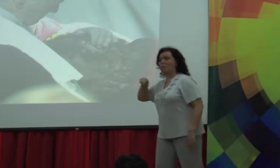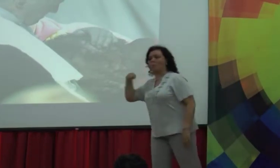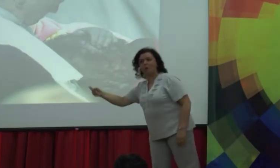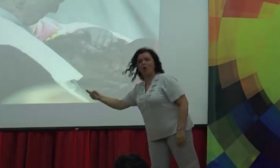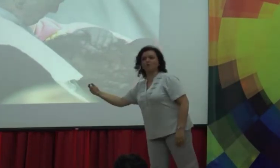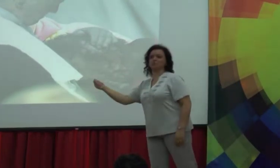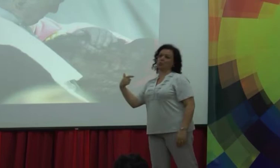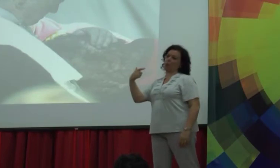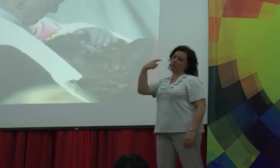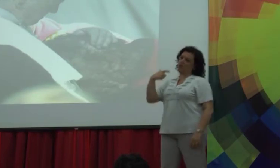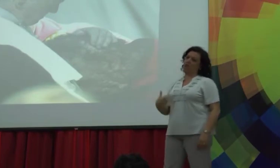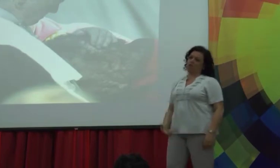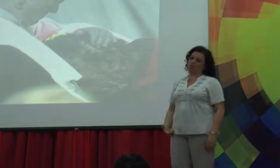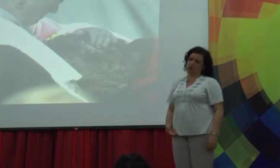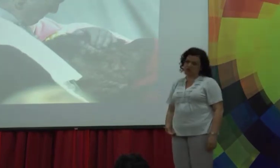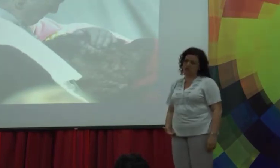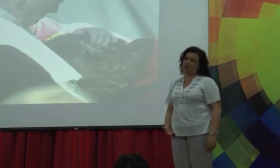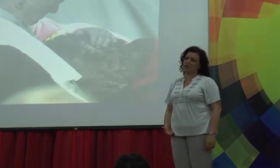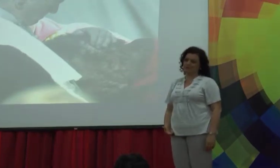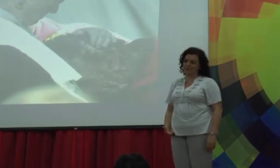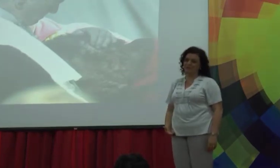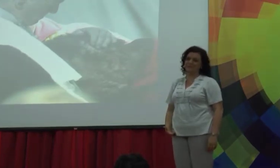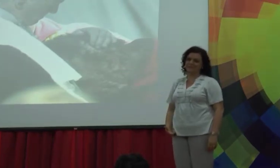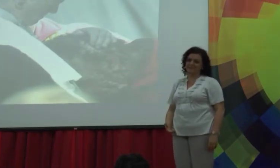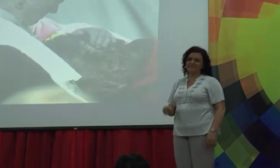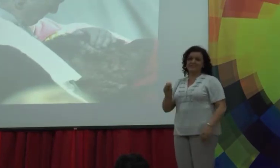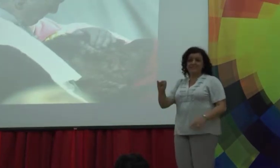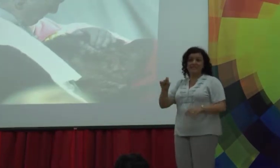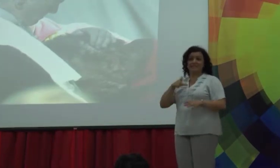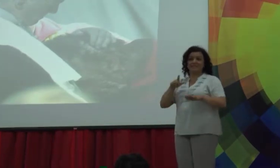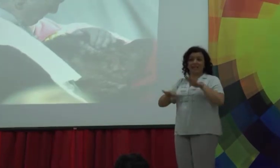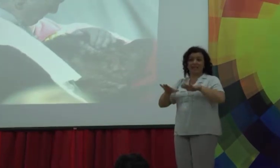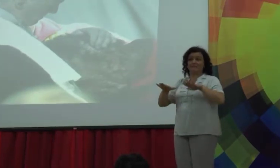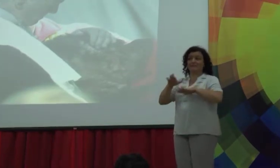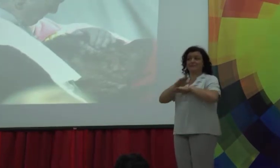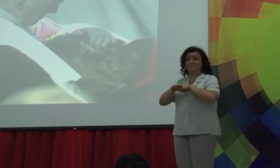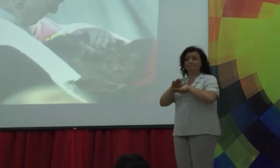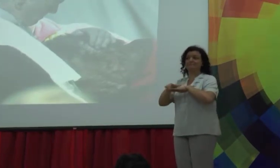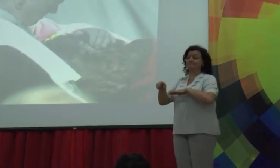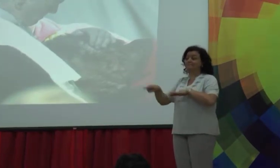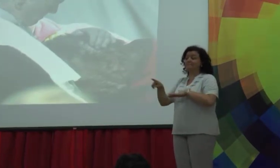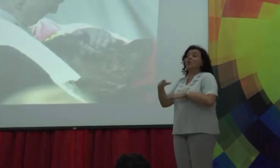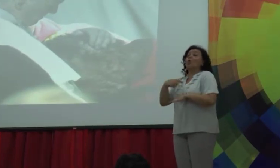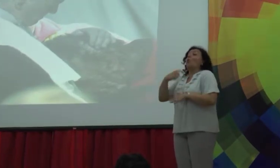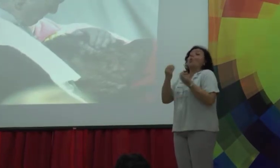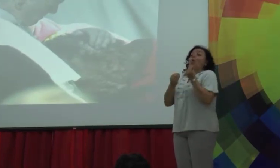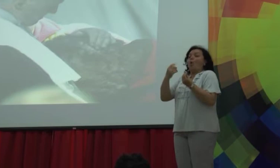essa pessoa é um exemplo de amor ao próximo.